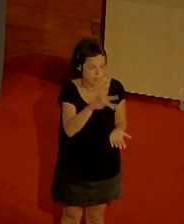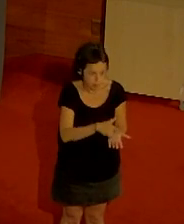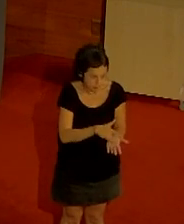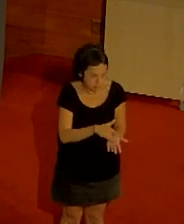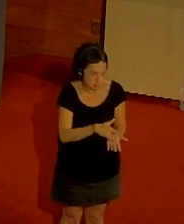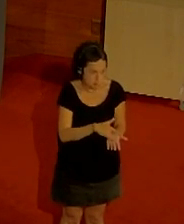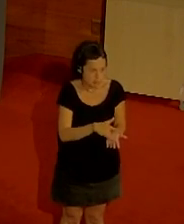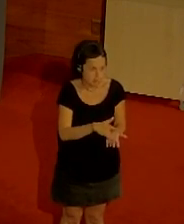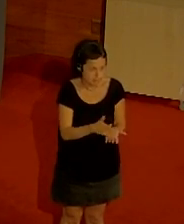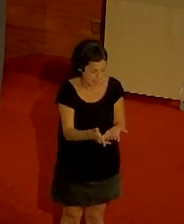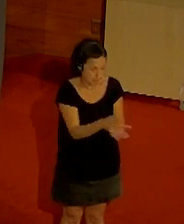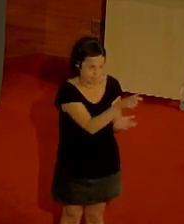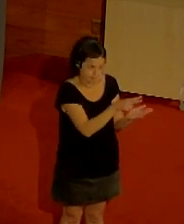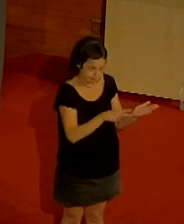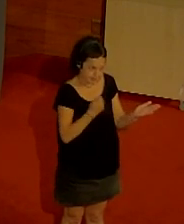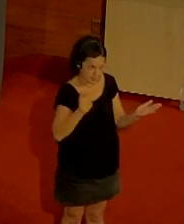Pero